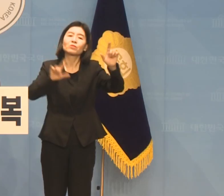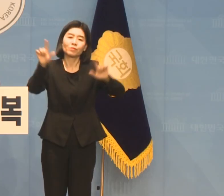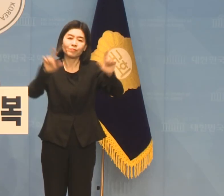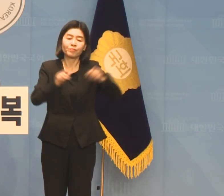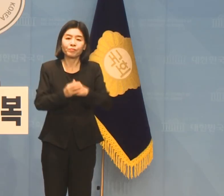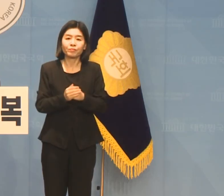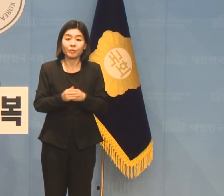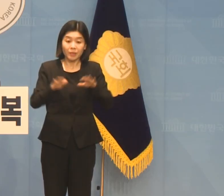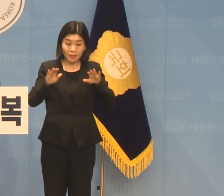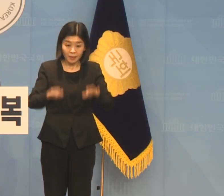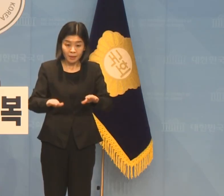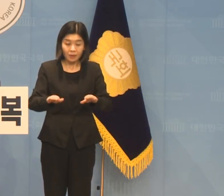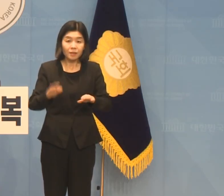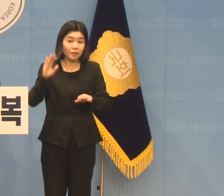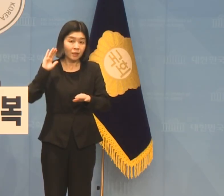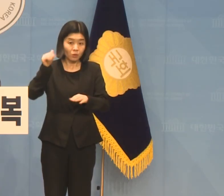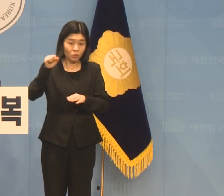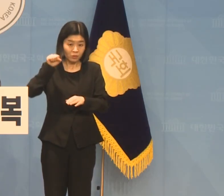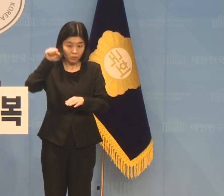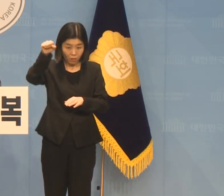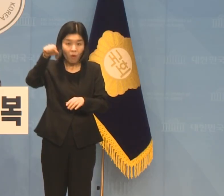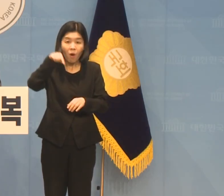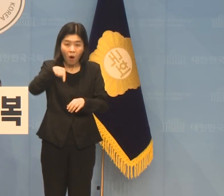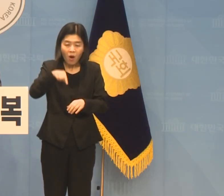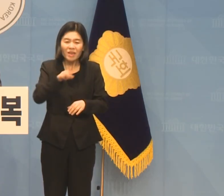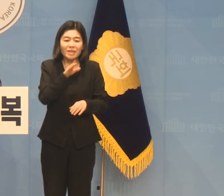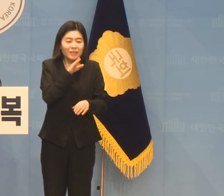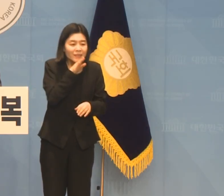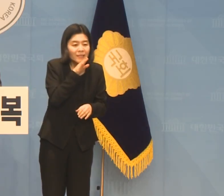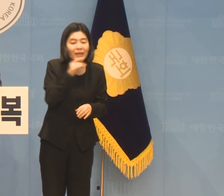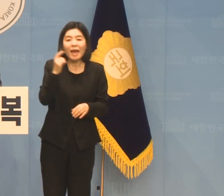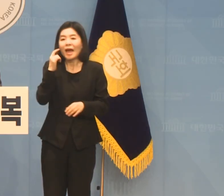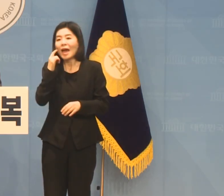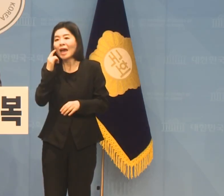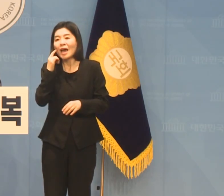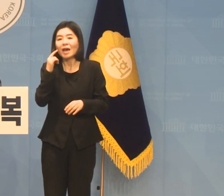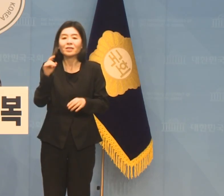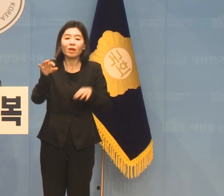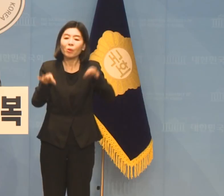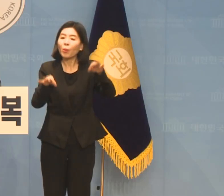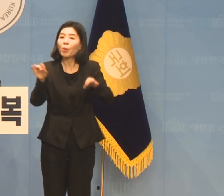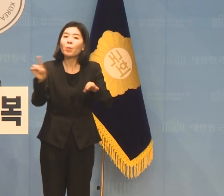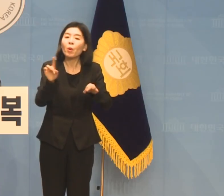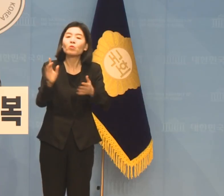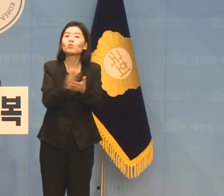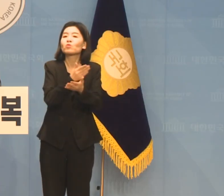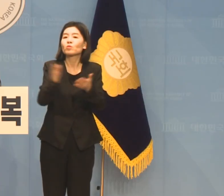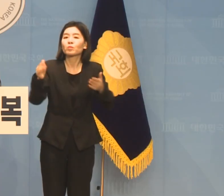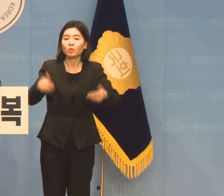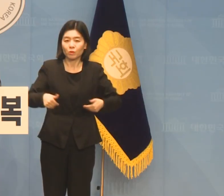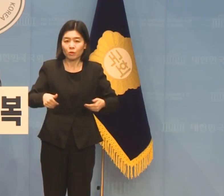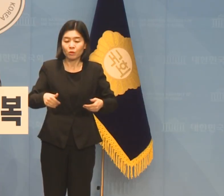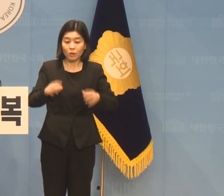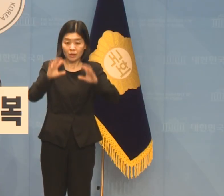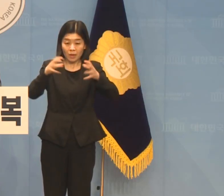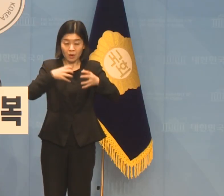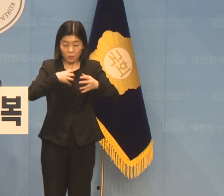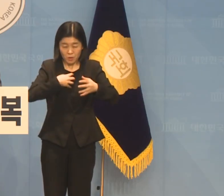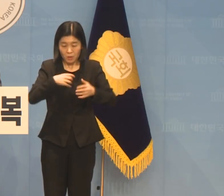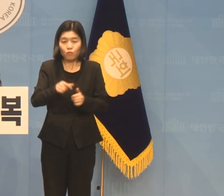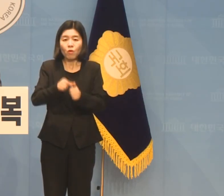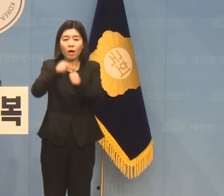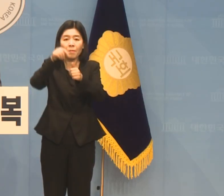이번 대선은 진짜와 가짜의 대결입니다. 위기의 대한민국을 구하려면 진짜가